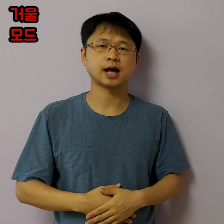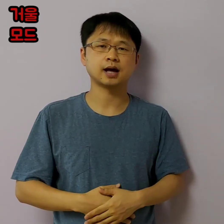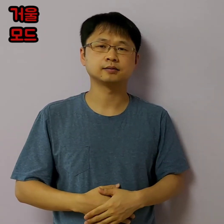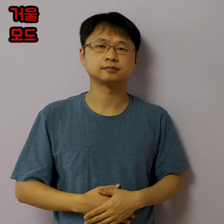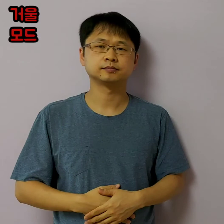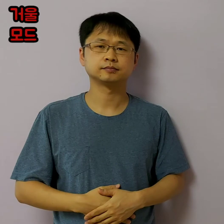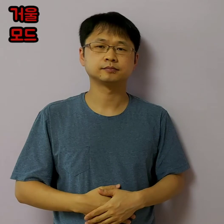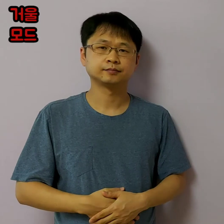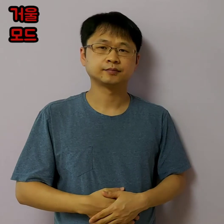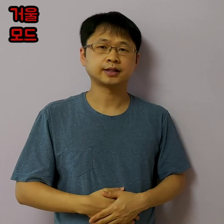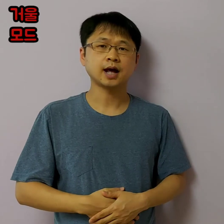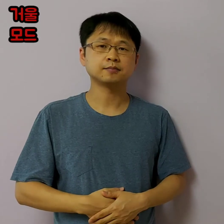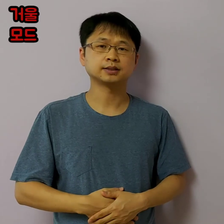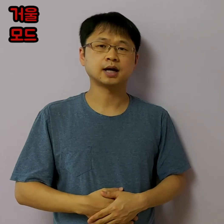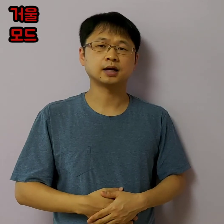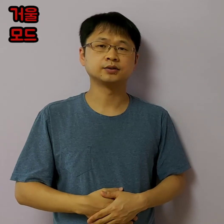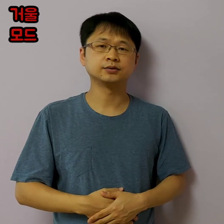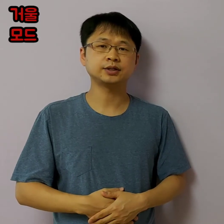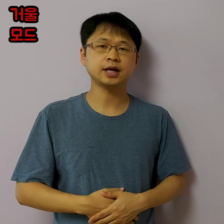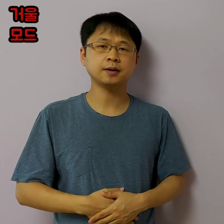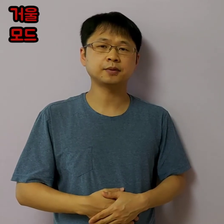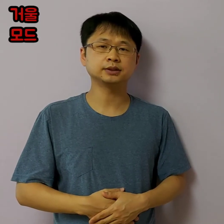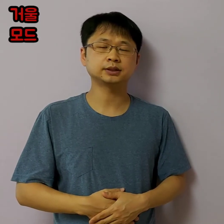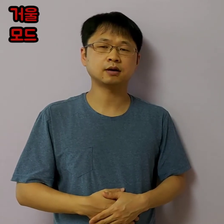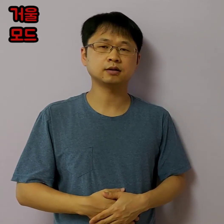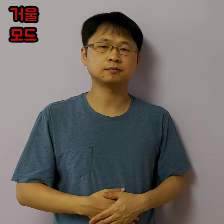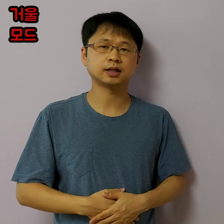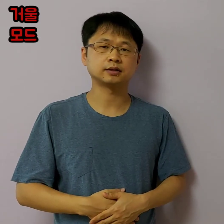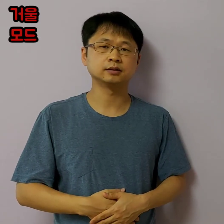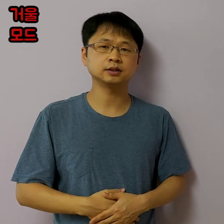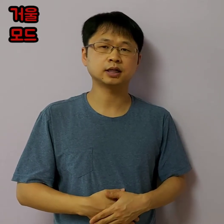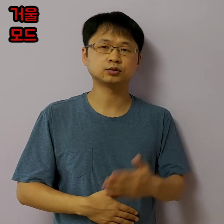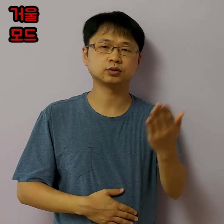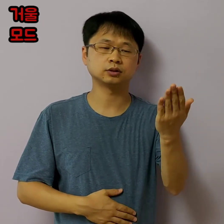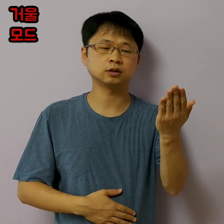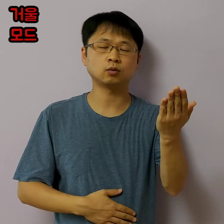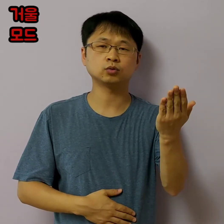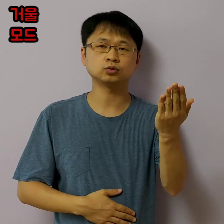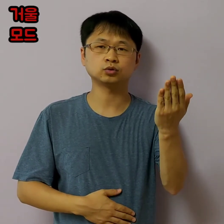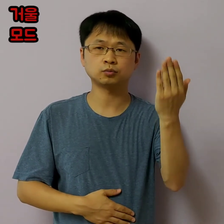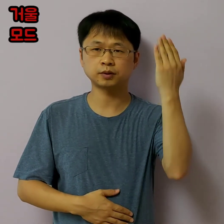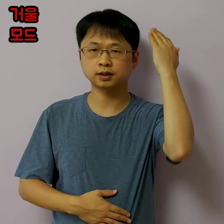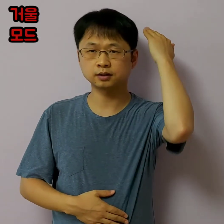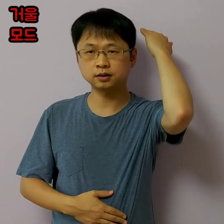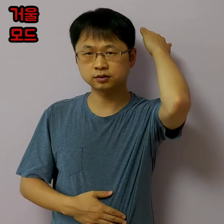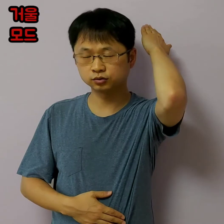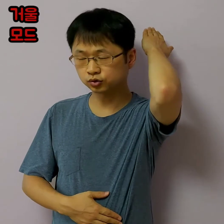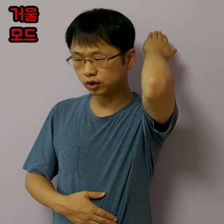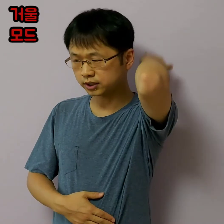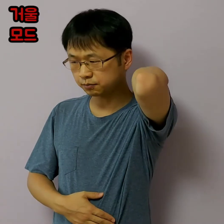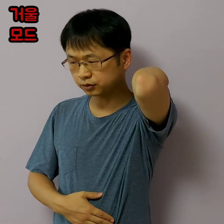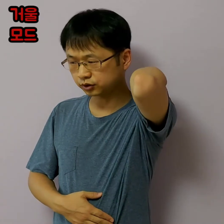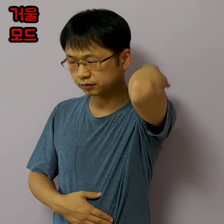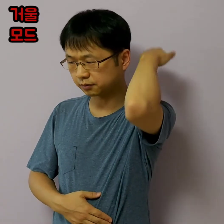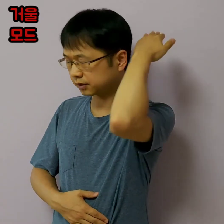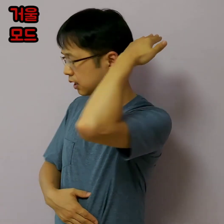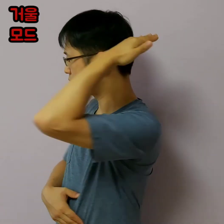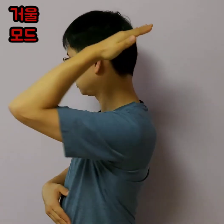표현하였습니다. 네, 다음 가사 등 뒤에 번지던입니다. 등이라는 수어는 오른손 손바닥을 등 쪽에 짚어주시면 됩니다.